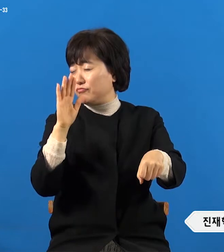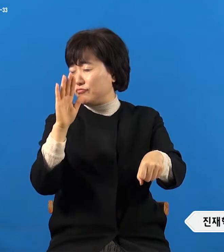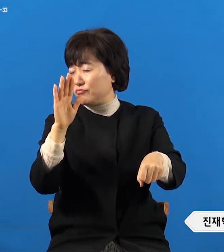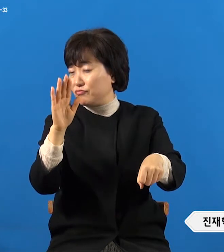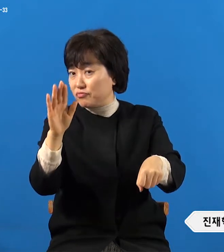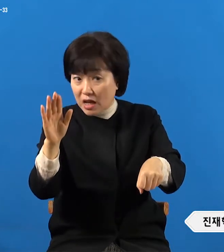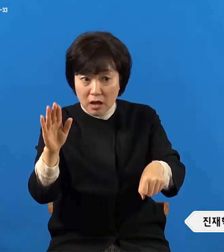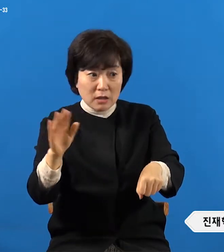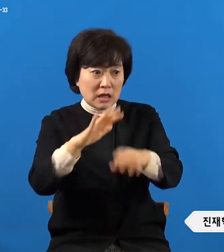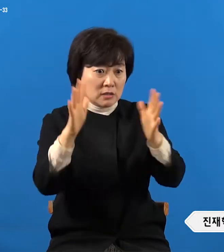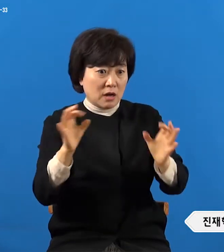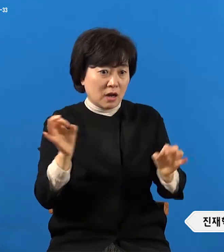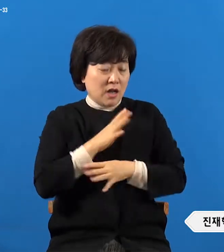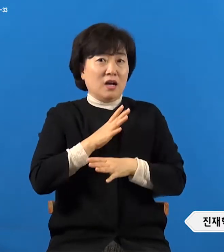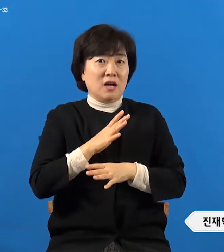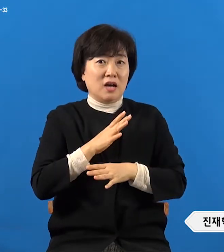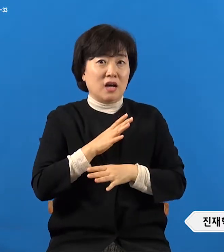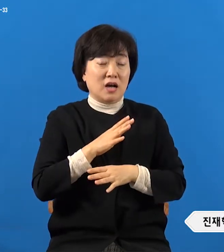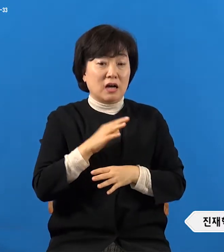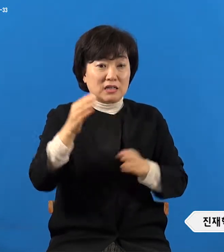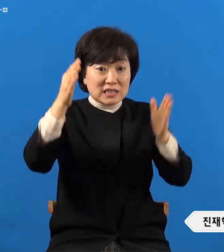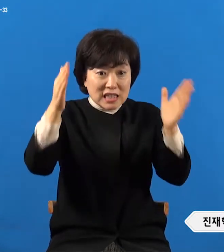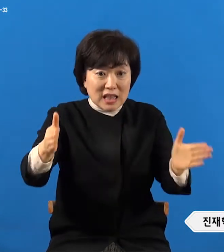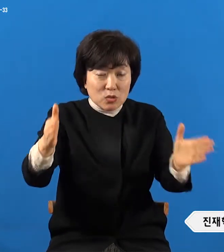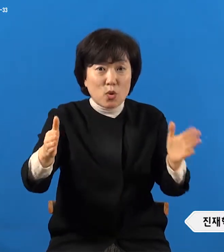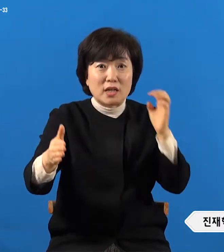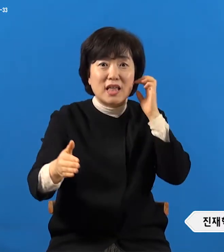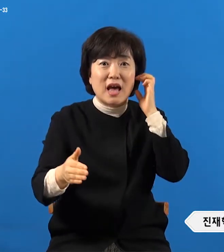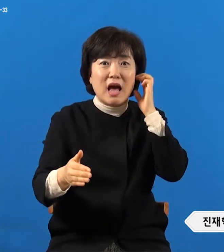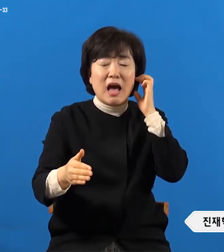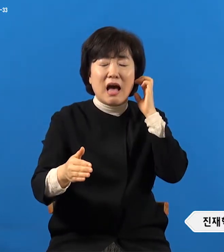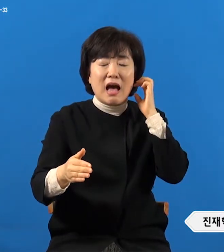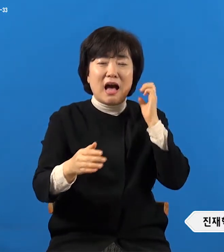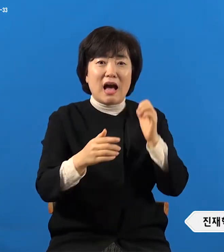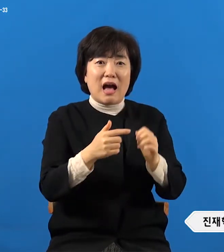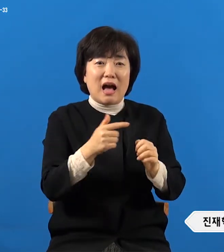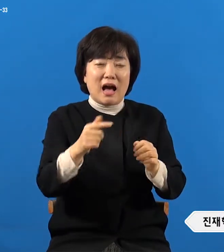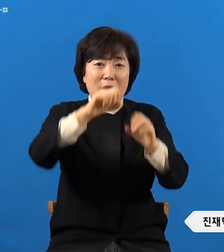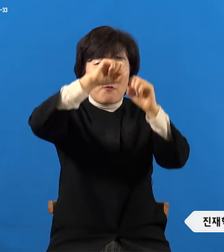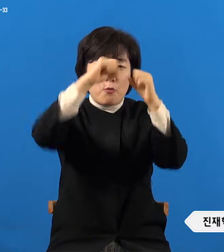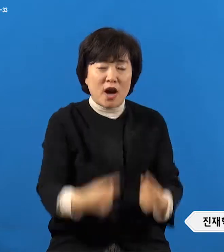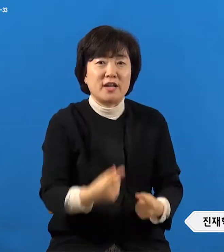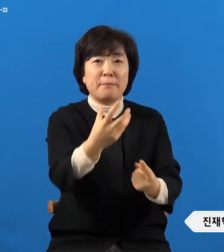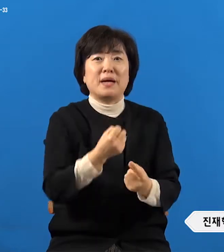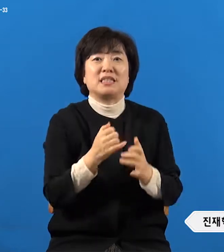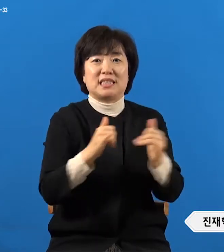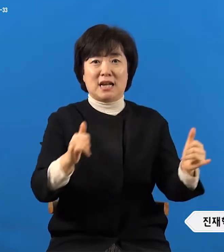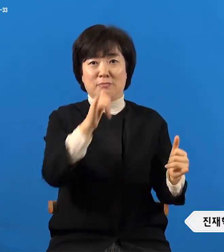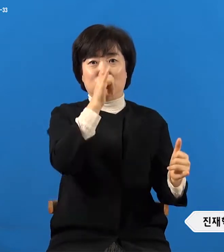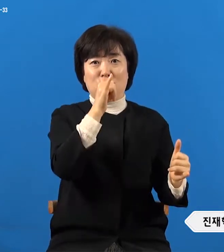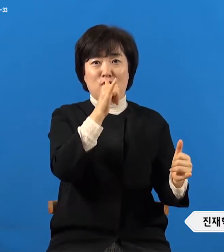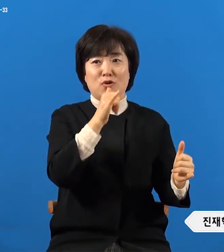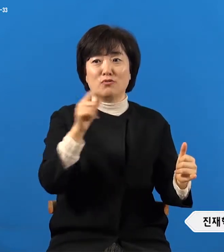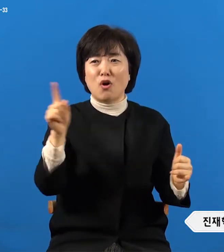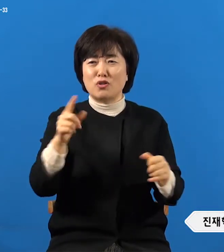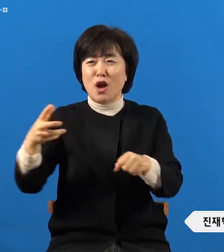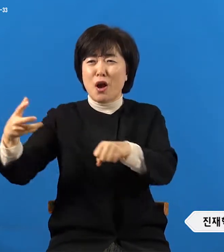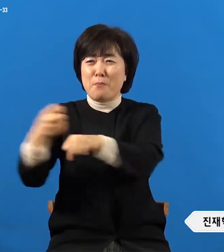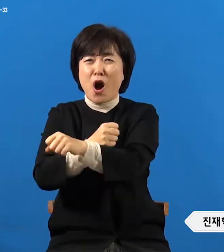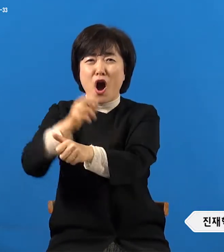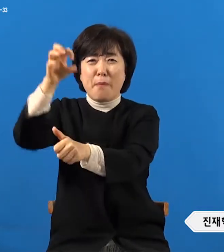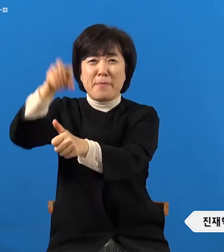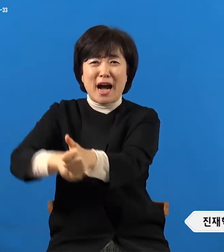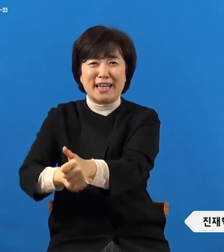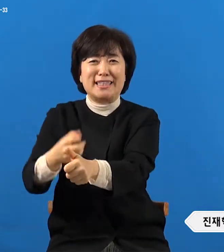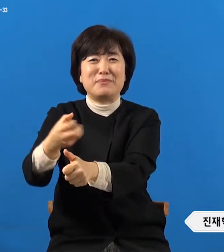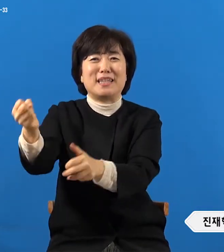사실을 깨닫게 됩니다. 그 기간 동안에 사상 최고의 할인을 받은 사람이 있는가 하면 엄청나게